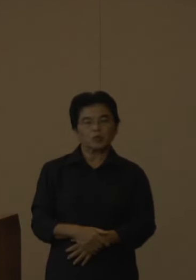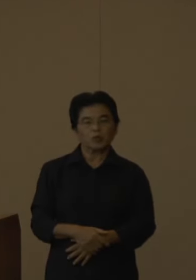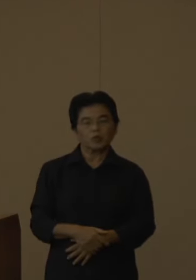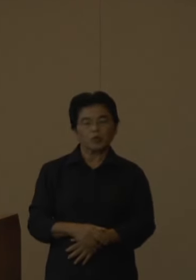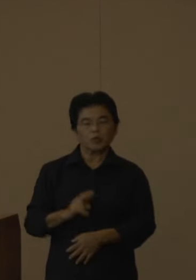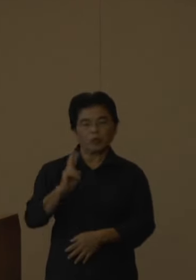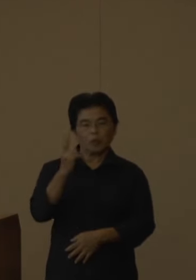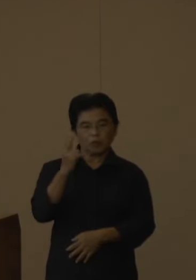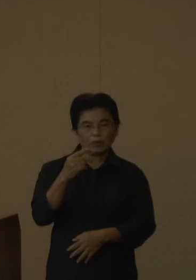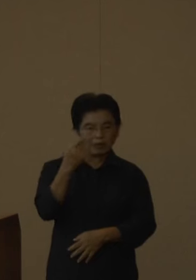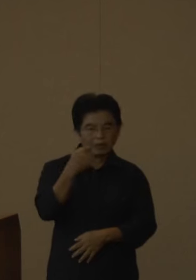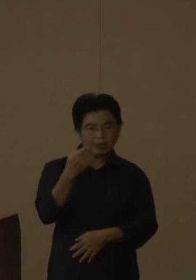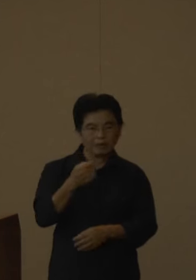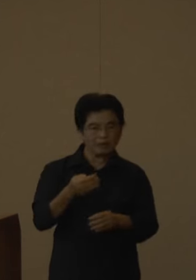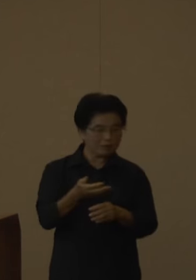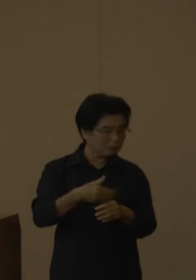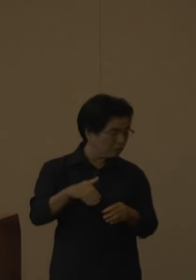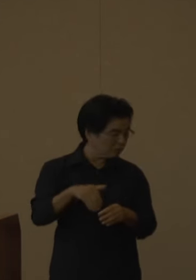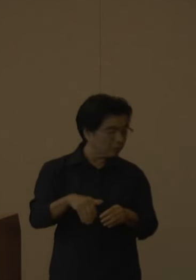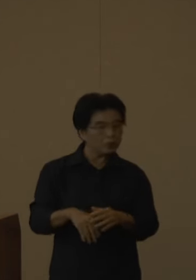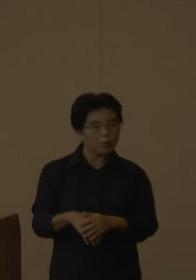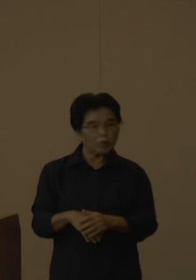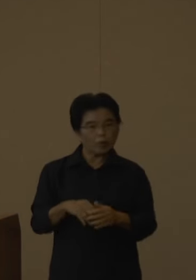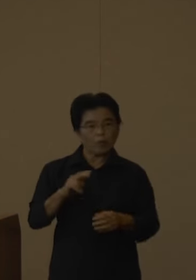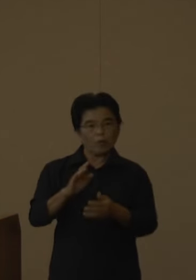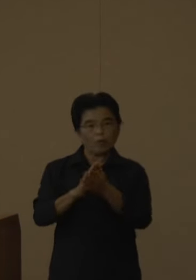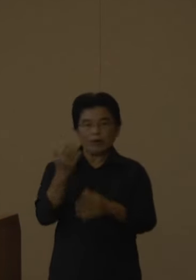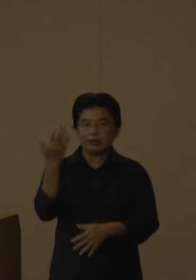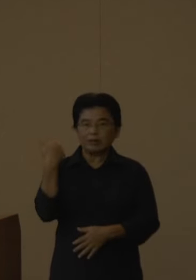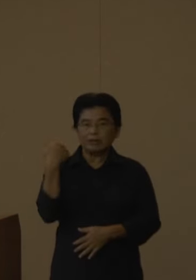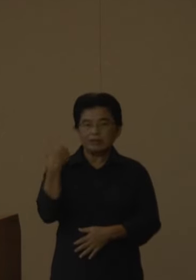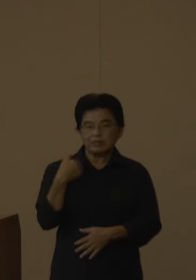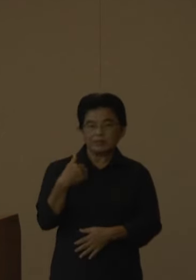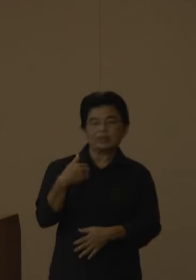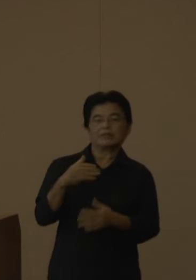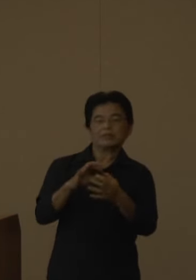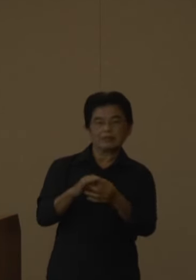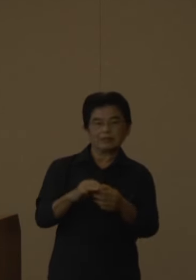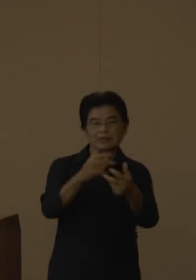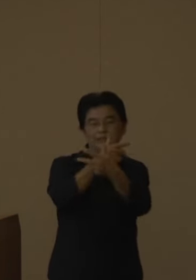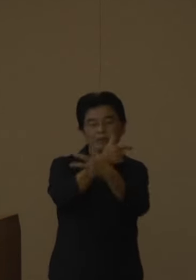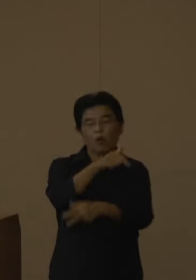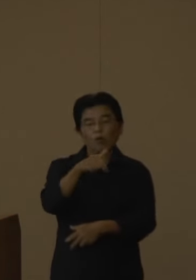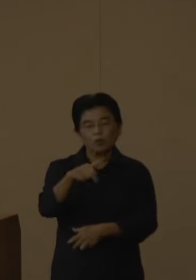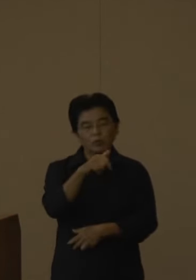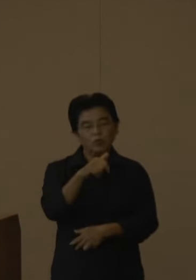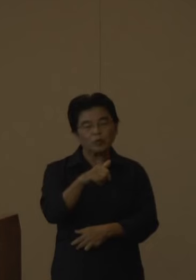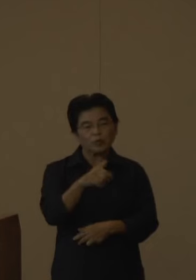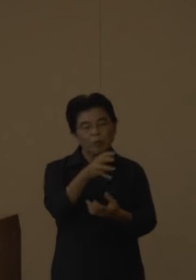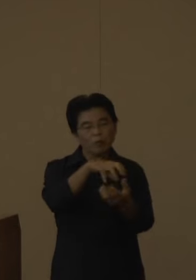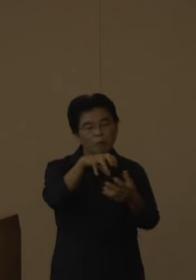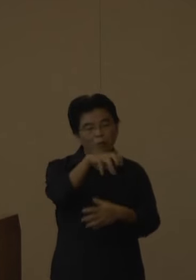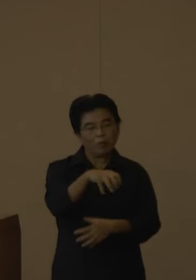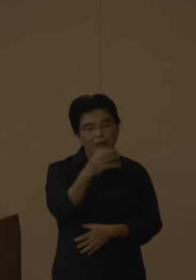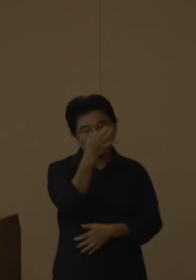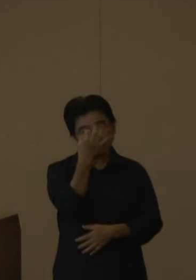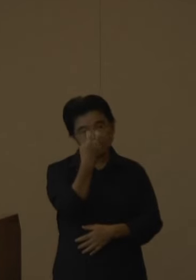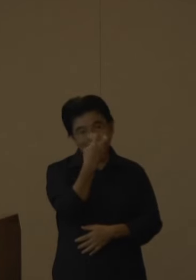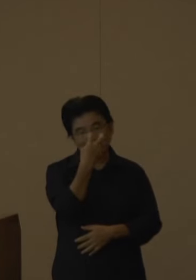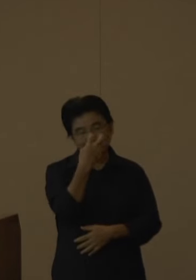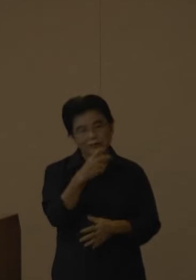沖縄タイムスの島袋です。はい、知事、先日やんばる山荘を視察されたときに、はい、災害救助